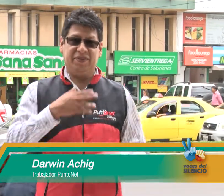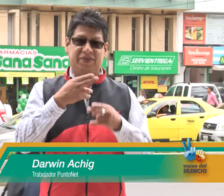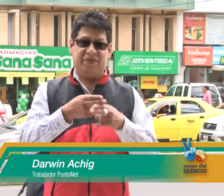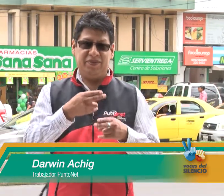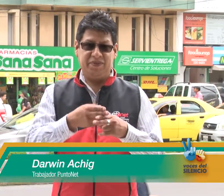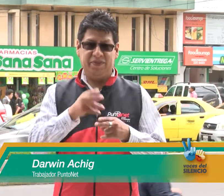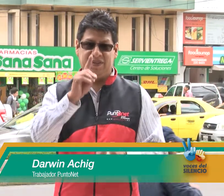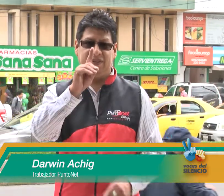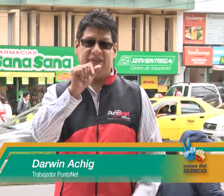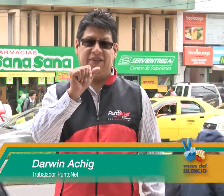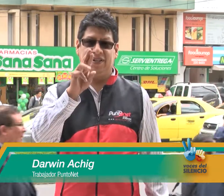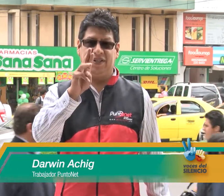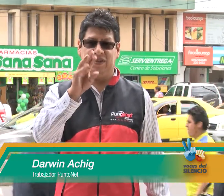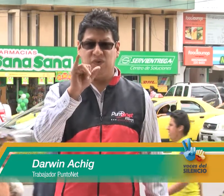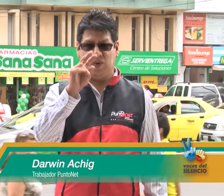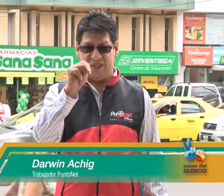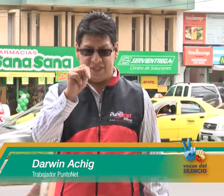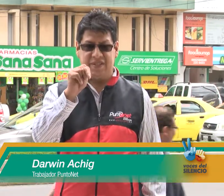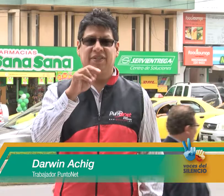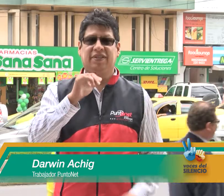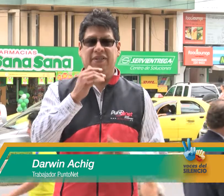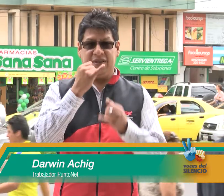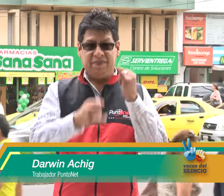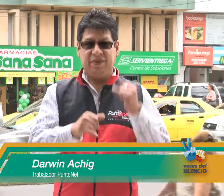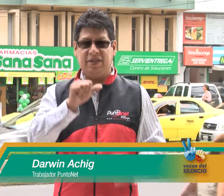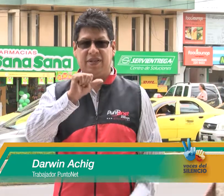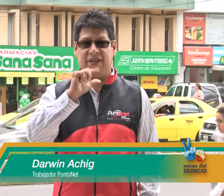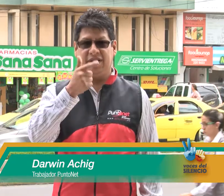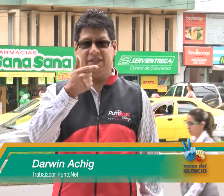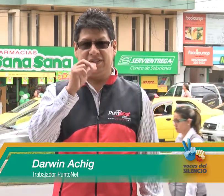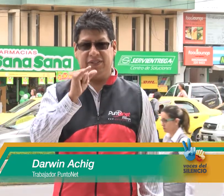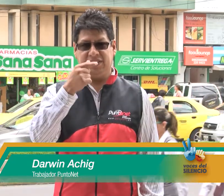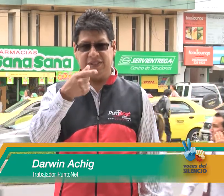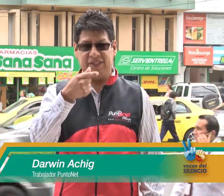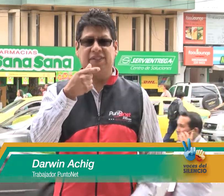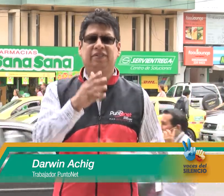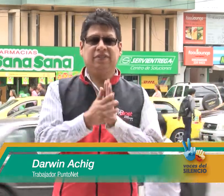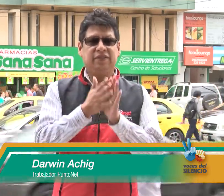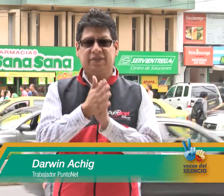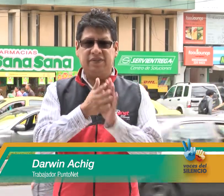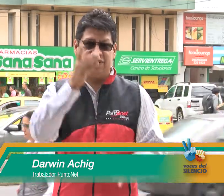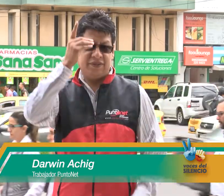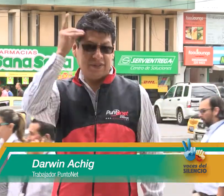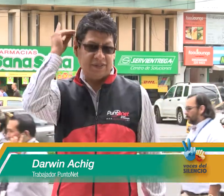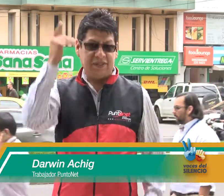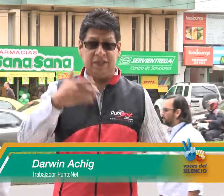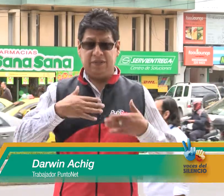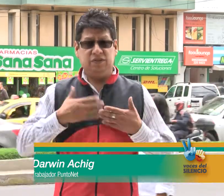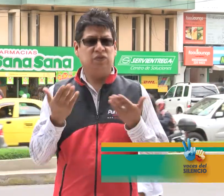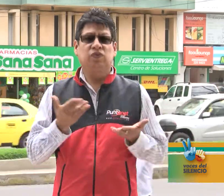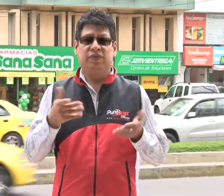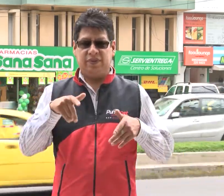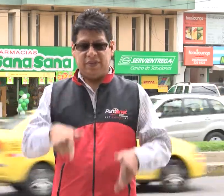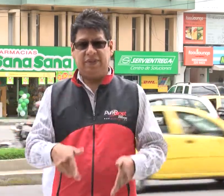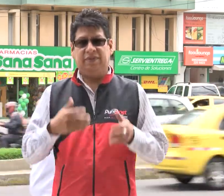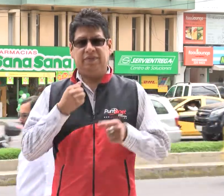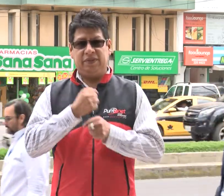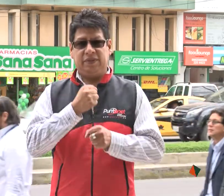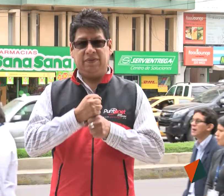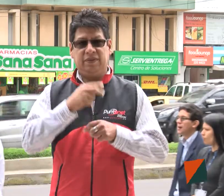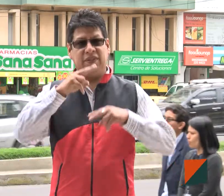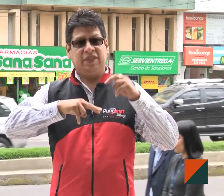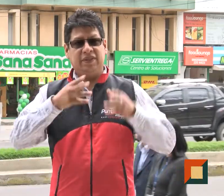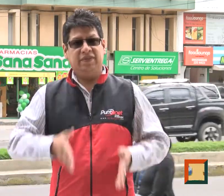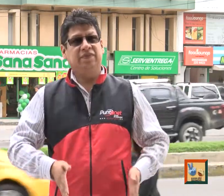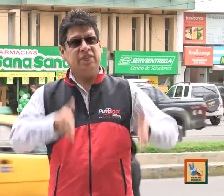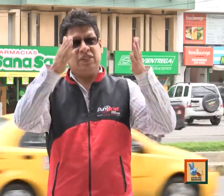hola qué tal mi nombre es darwin diseñe con la que me identifico es esta nos encontramos en quito en